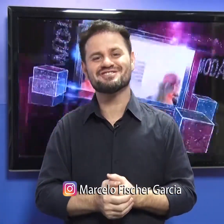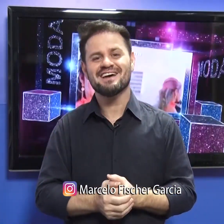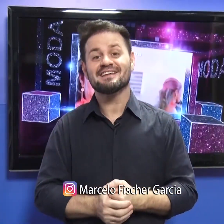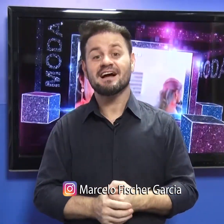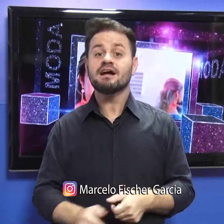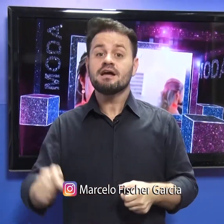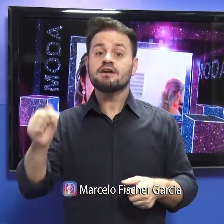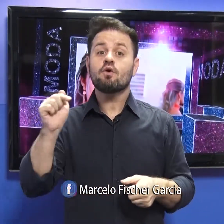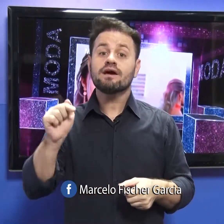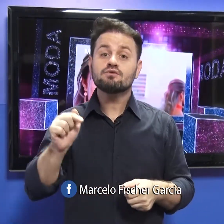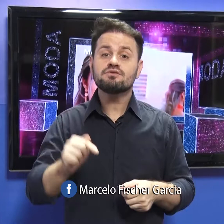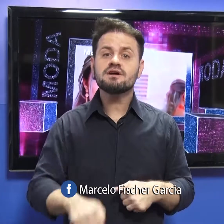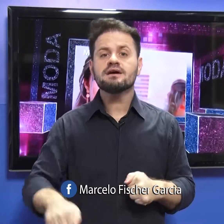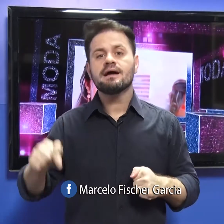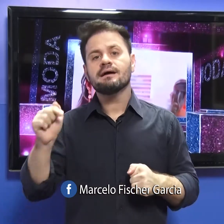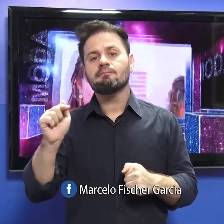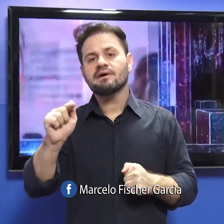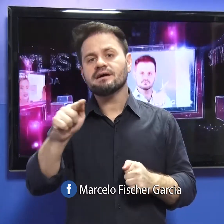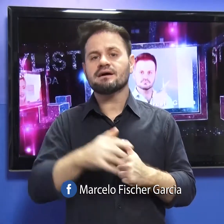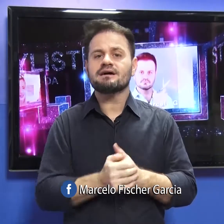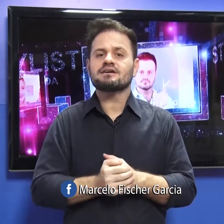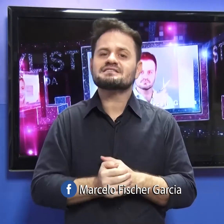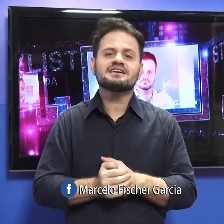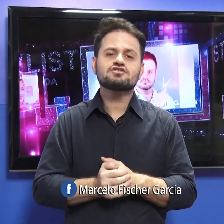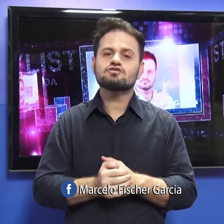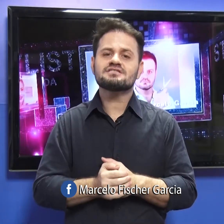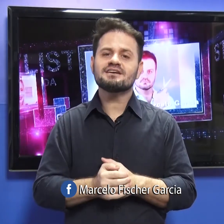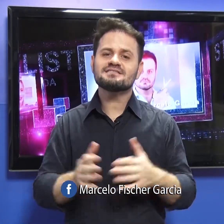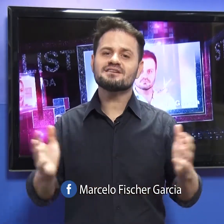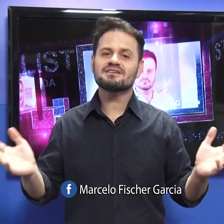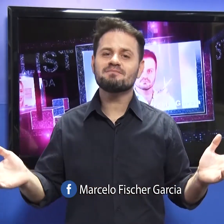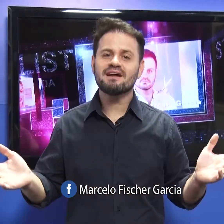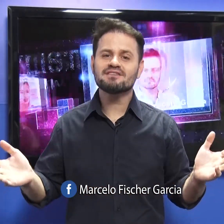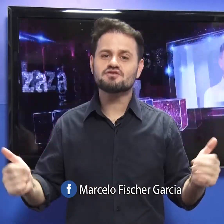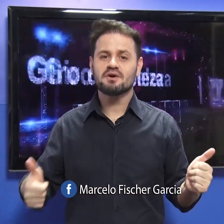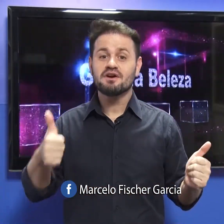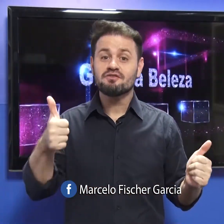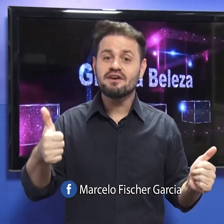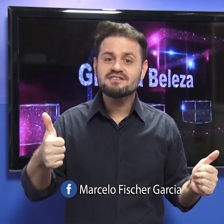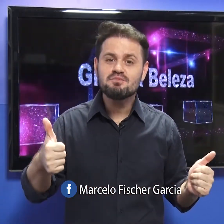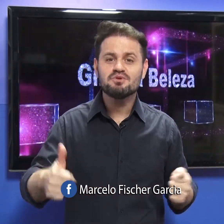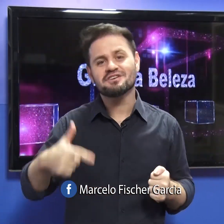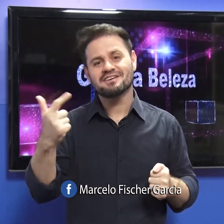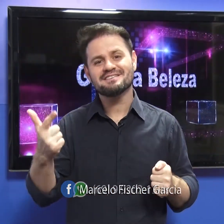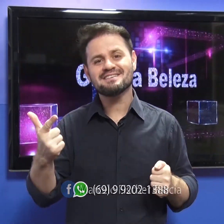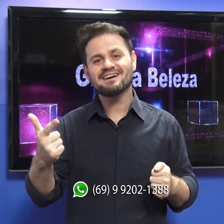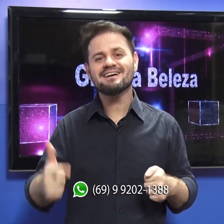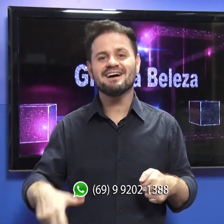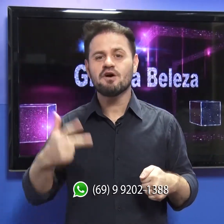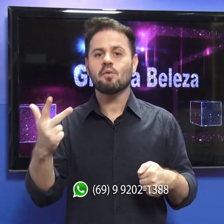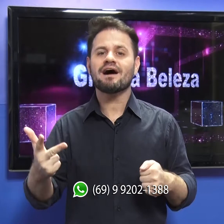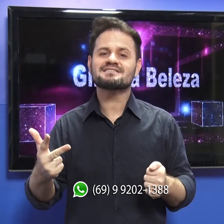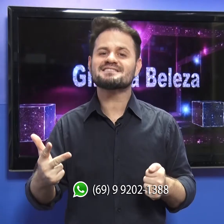está em qualquer dúvida as redes sociais estão aqui pra isso facebook instagram whatsapp